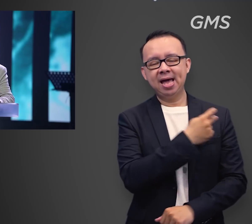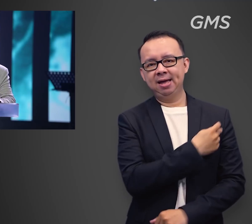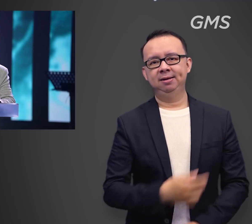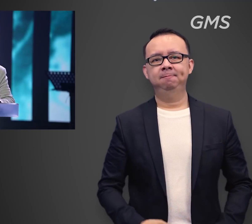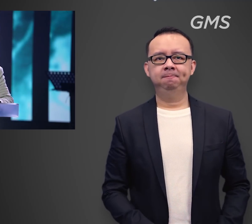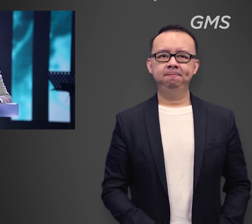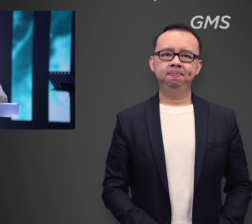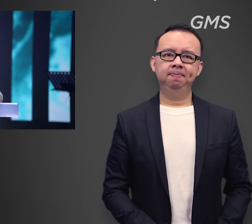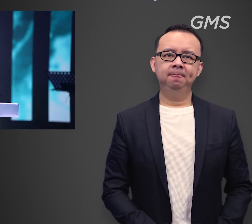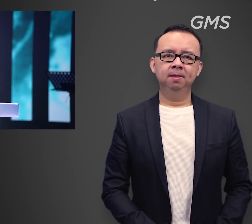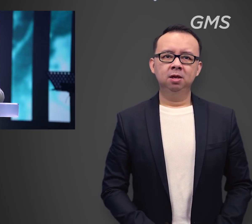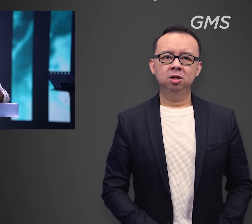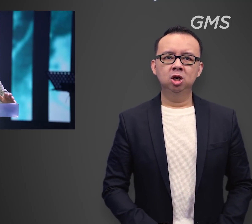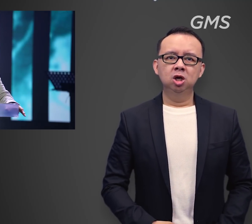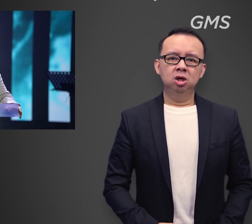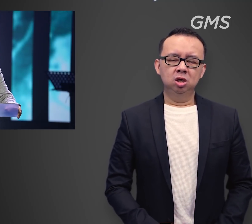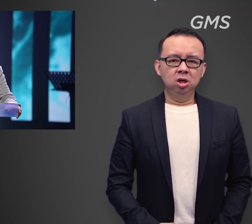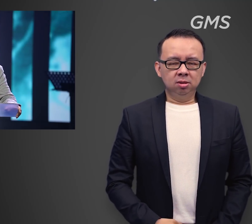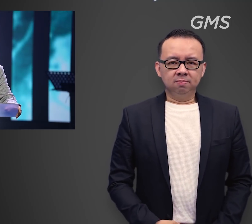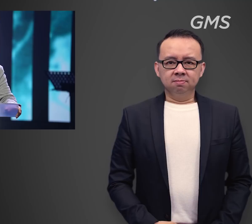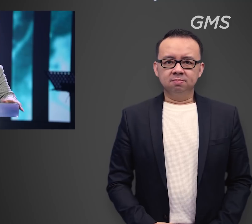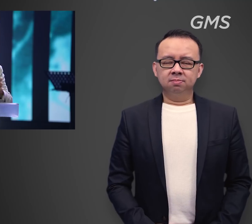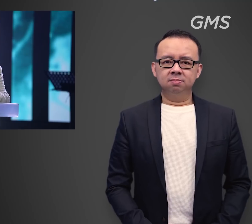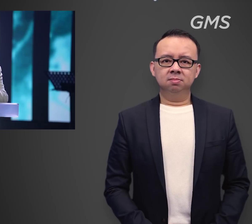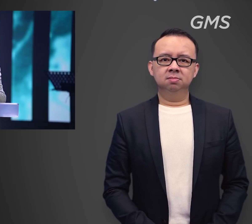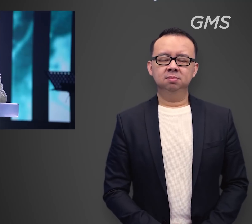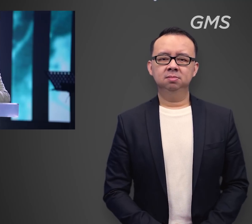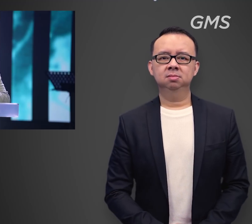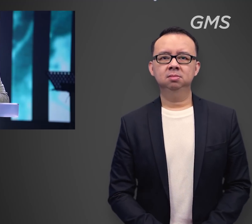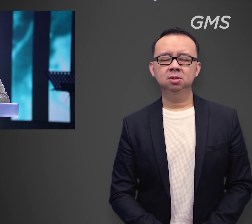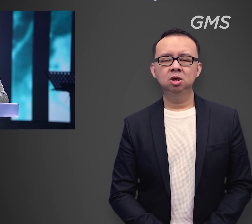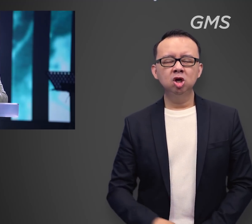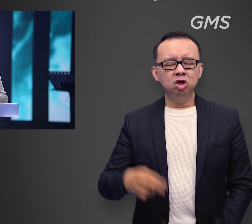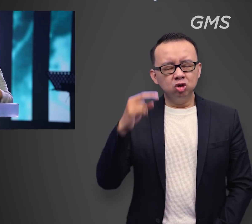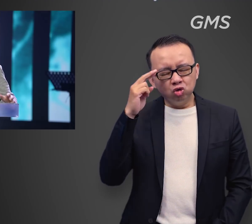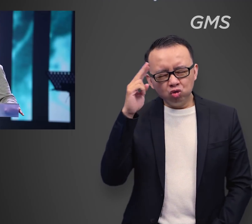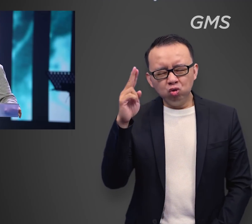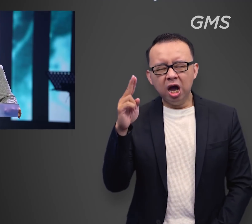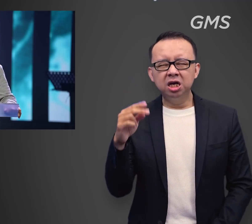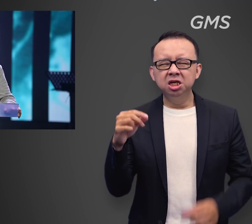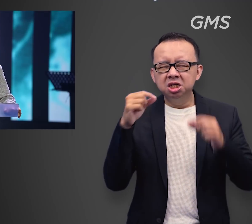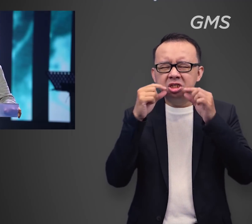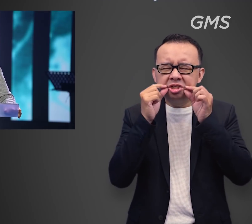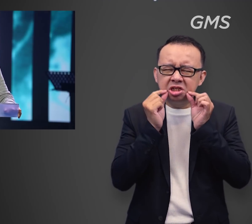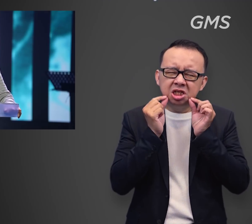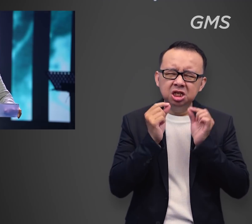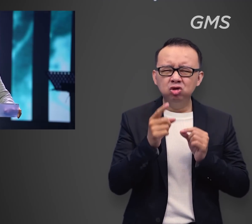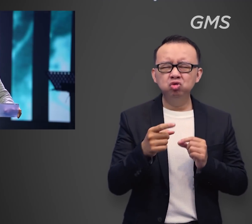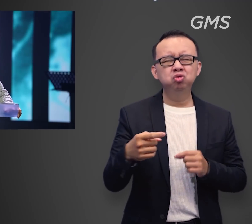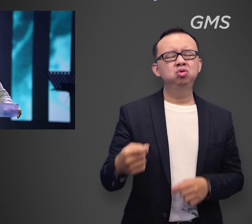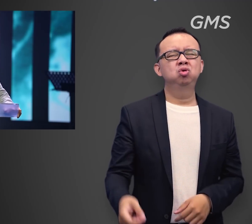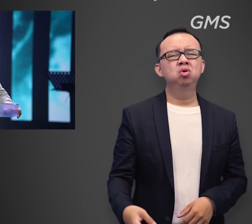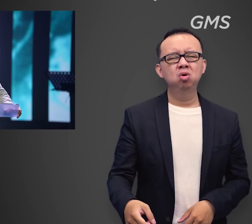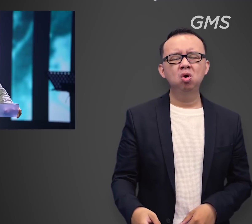sebenarnya saudara? Kalau kita mulai memikirkan hari ini. Apa sih yang membuat hati Tuhan bisa terluka? Apa itu? Ketika